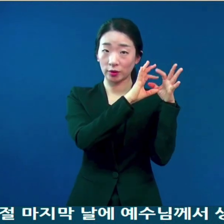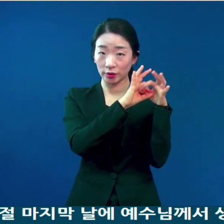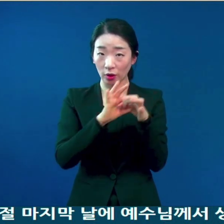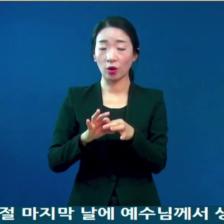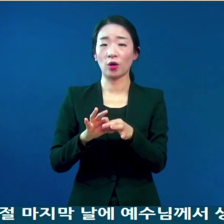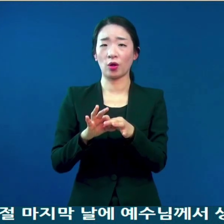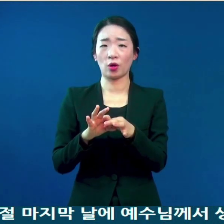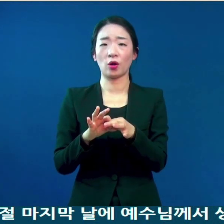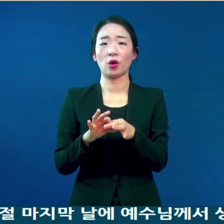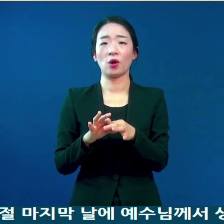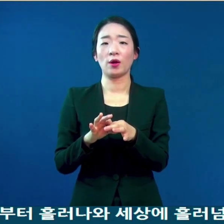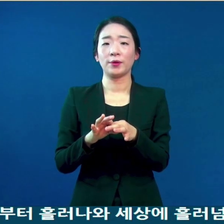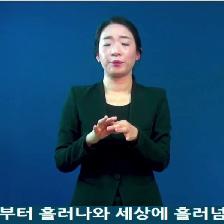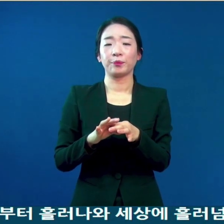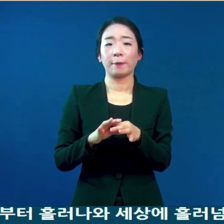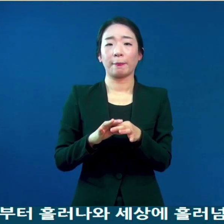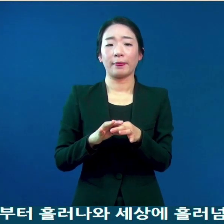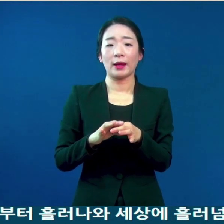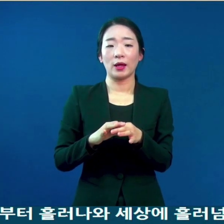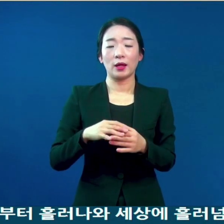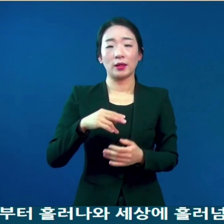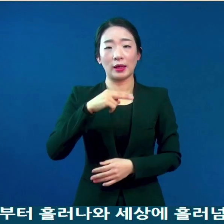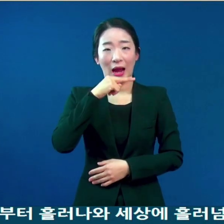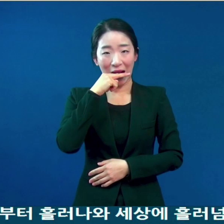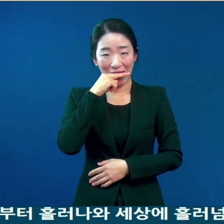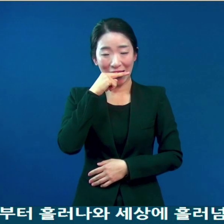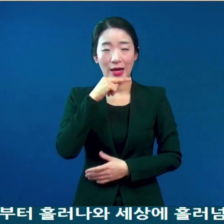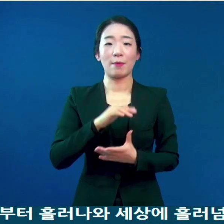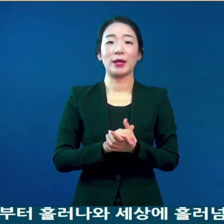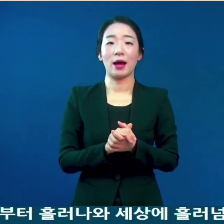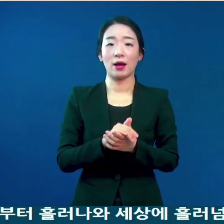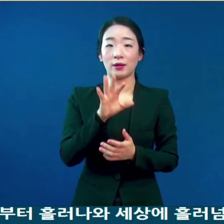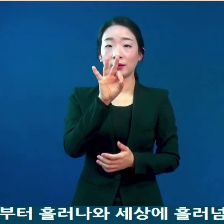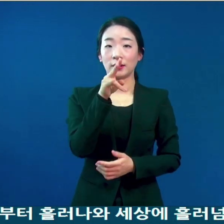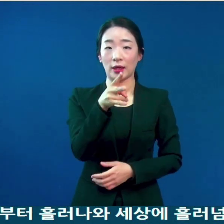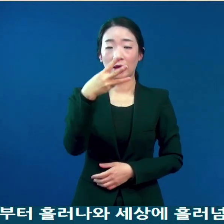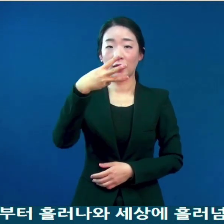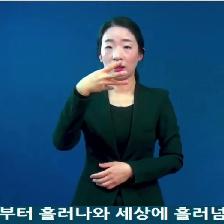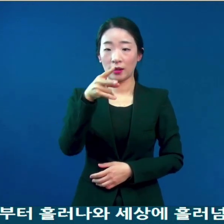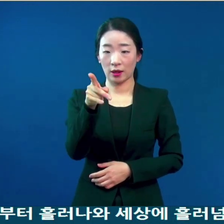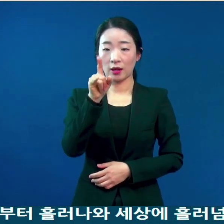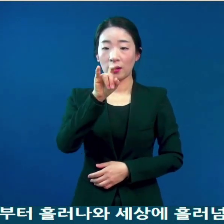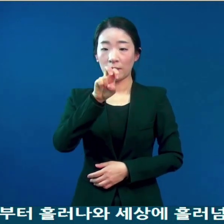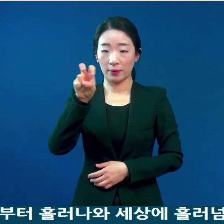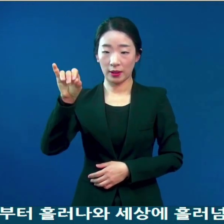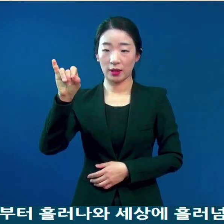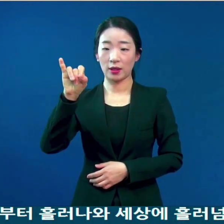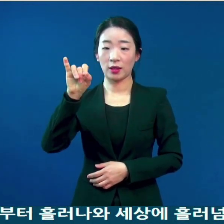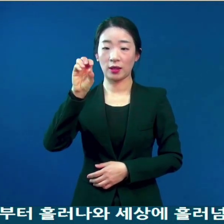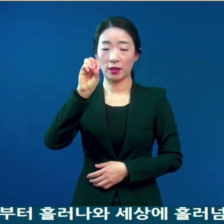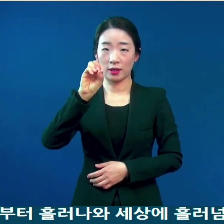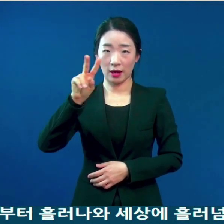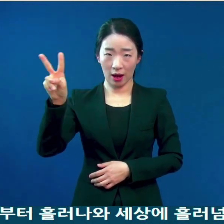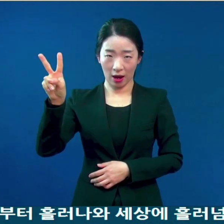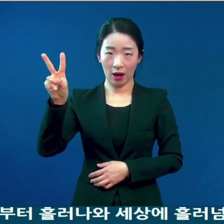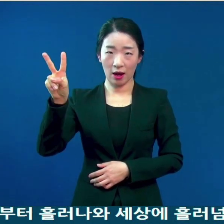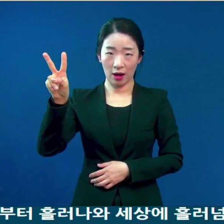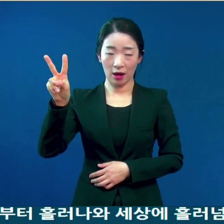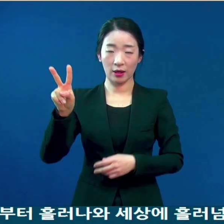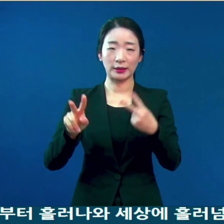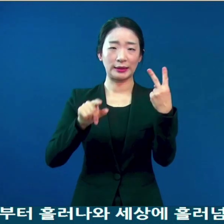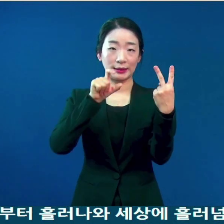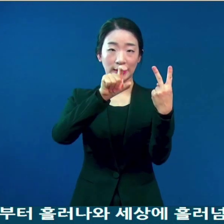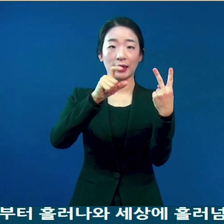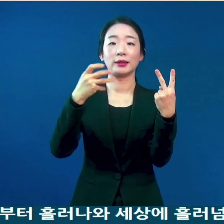위해서 예레미야서 2장 13절, 17장 13절이 아니라 2장 13절을 사용했었습니다. 예레미야서